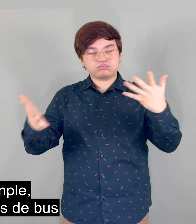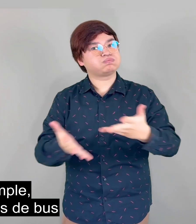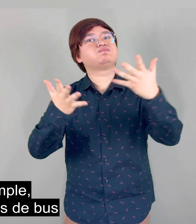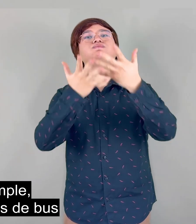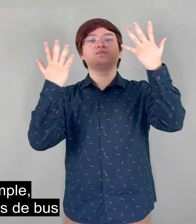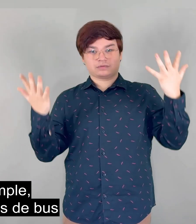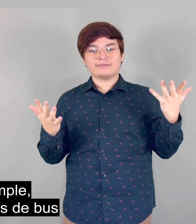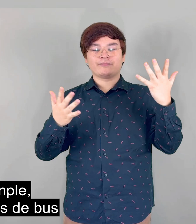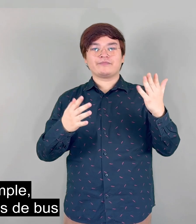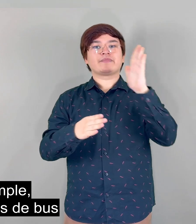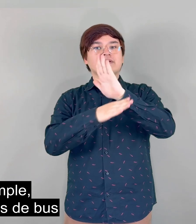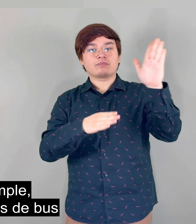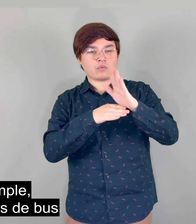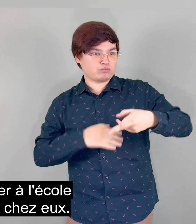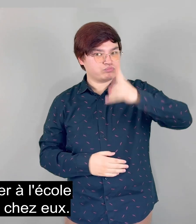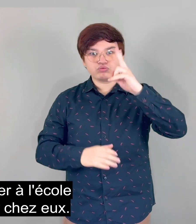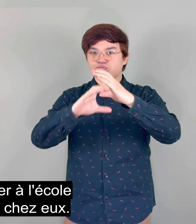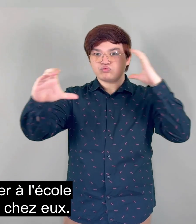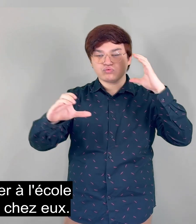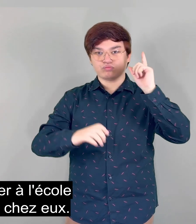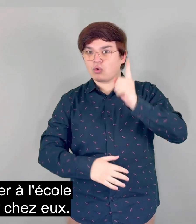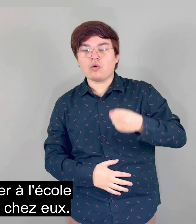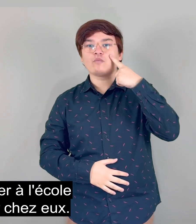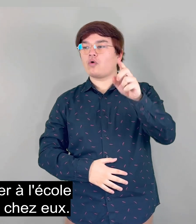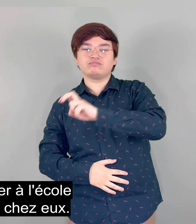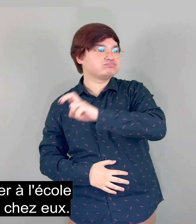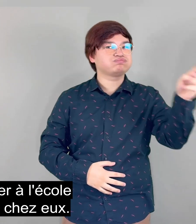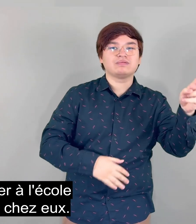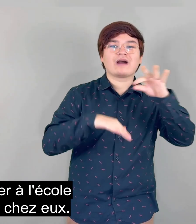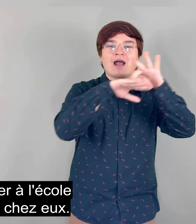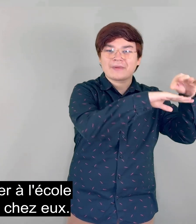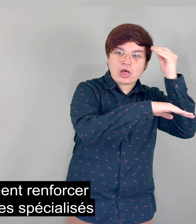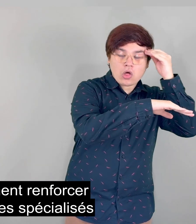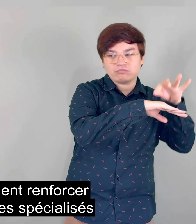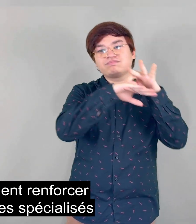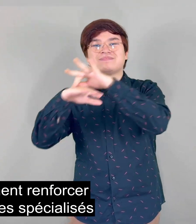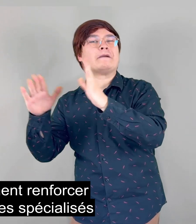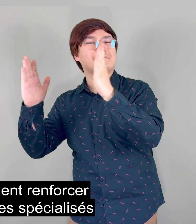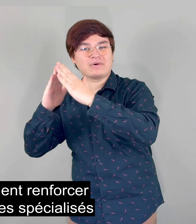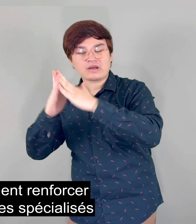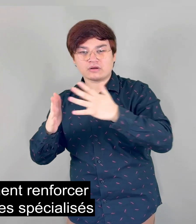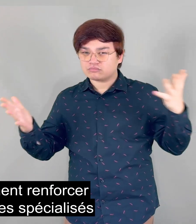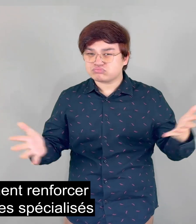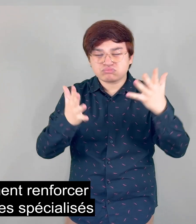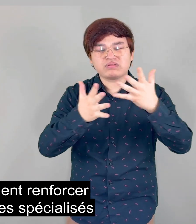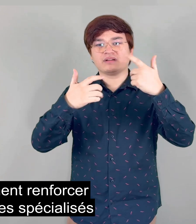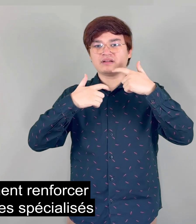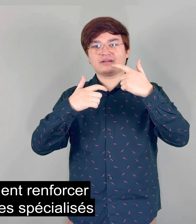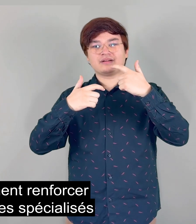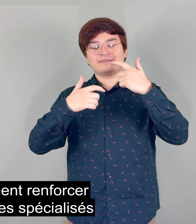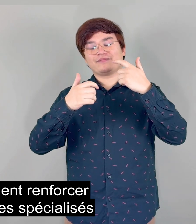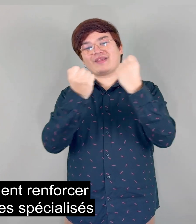Par exemple, il faudrait plus de bus pour les amener à l'école et les ramener chez eux. Et il faudrait également renforcer l'accès aux